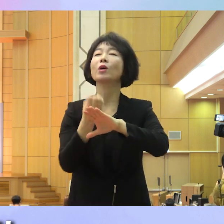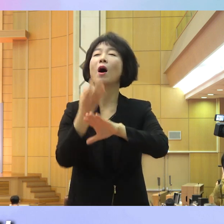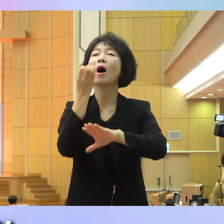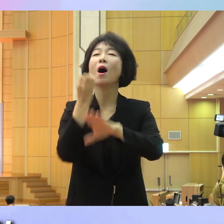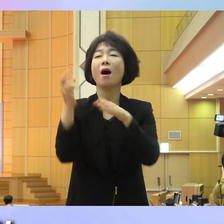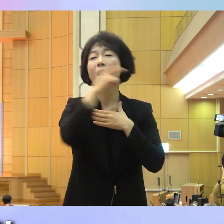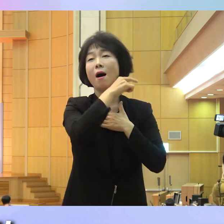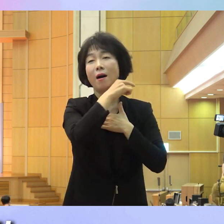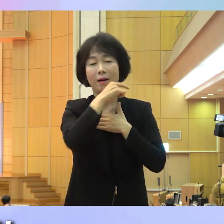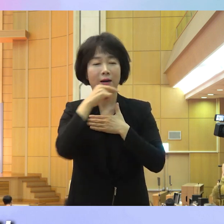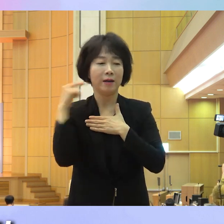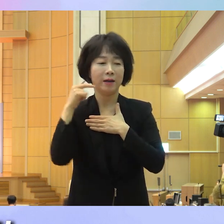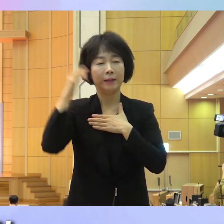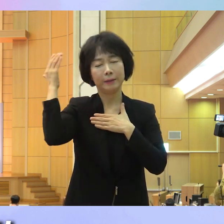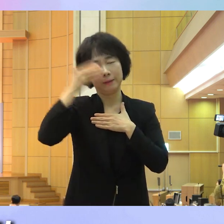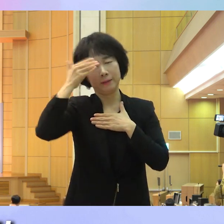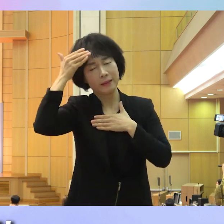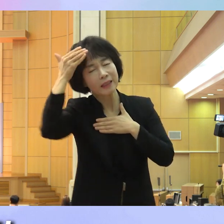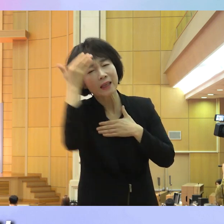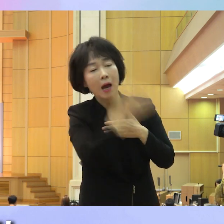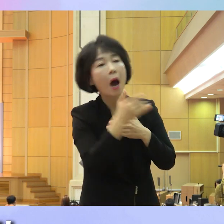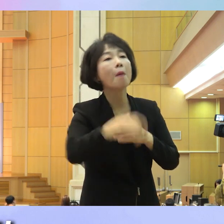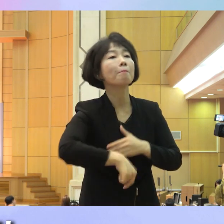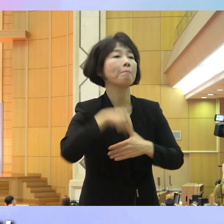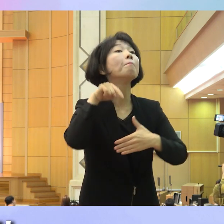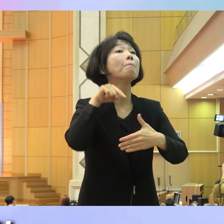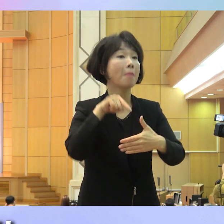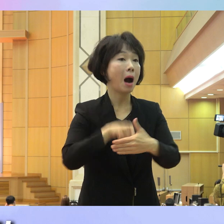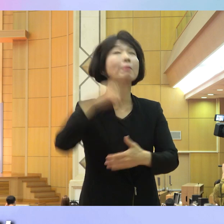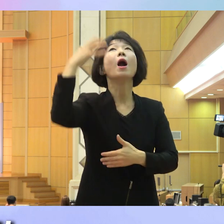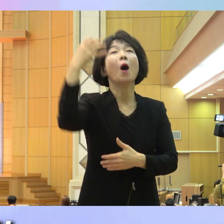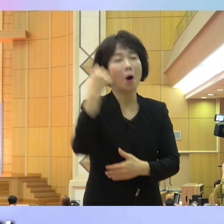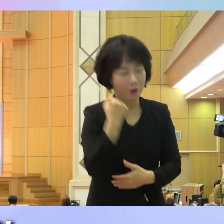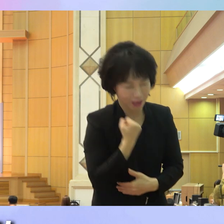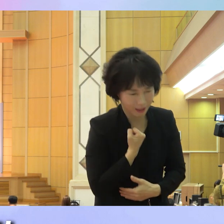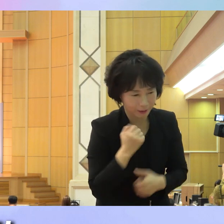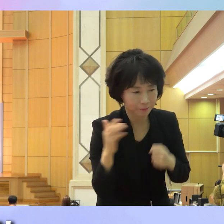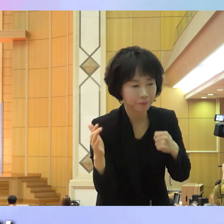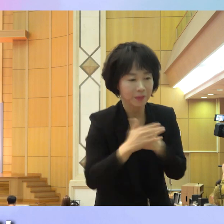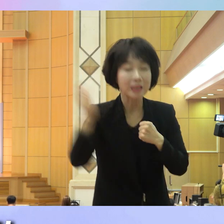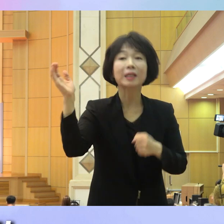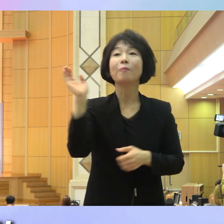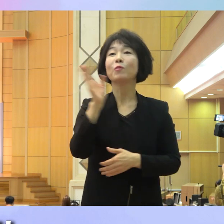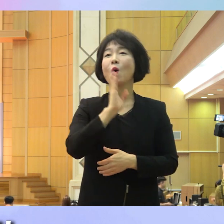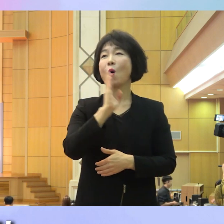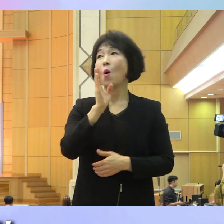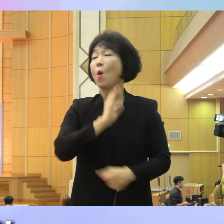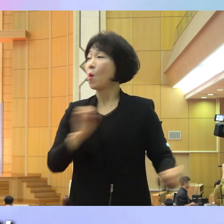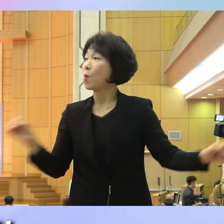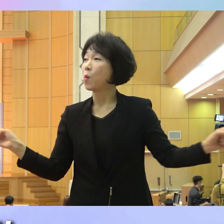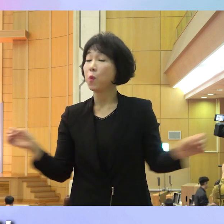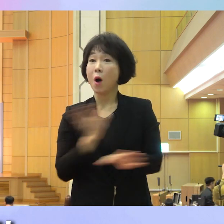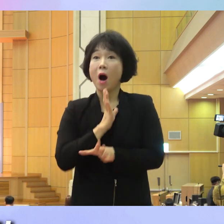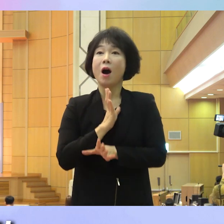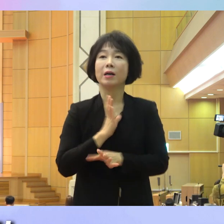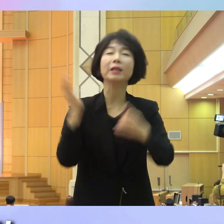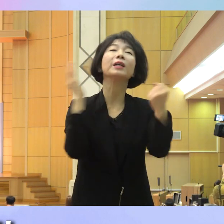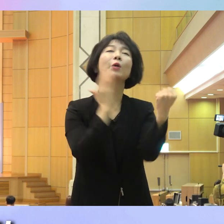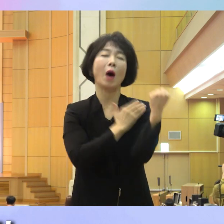주의 보혈, 정결한 마음을 얻게 하니 참